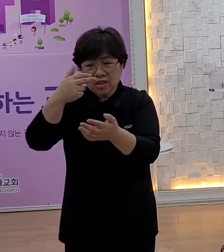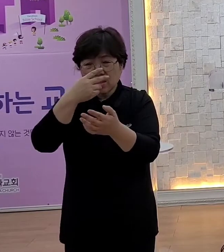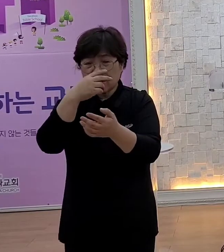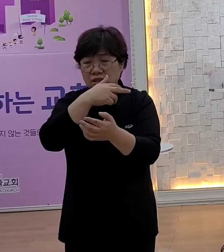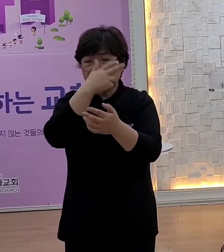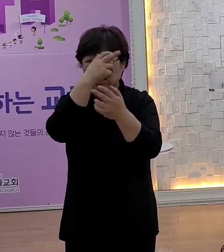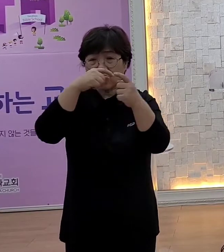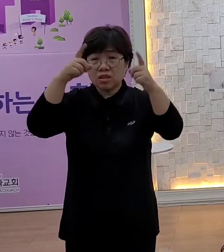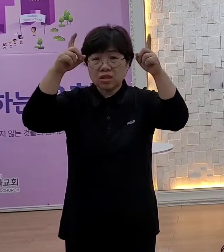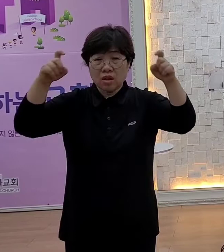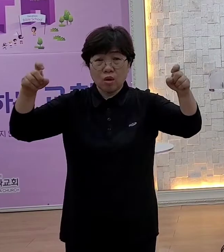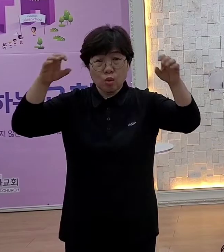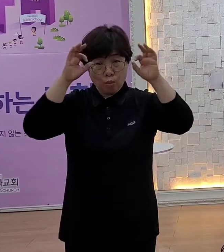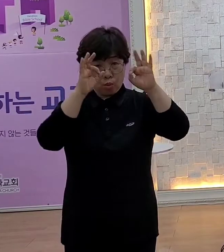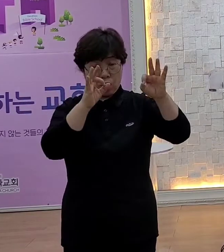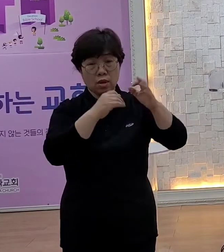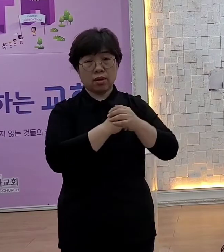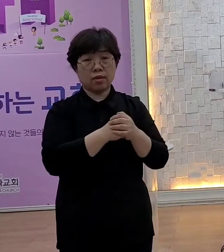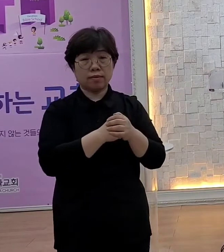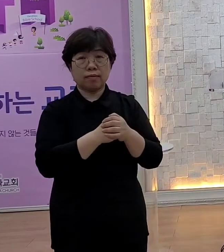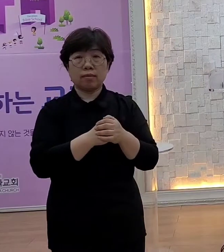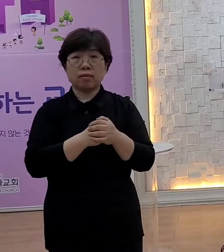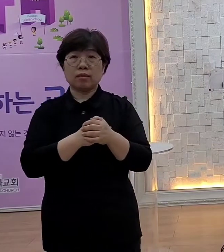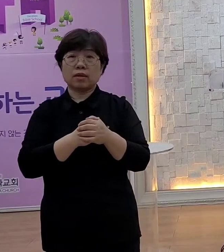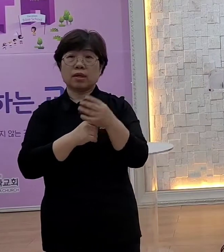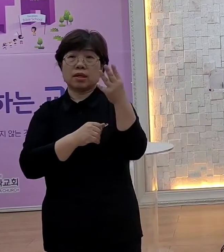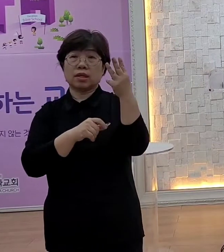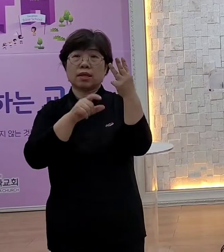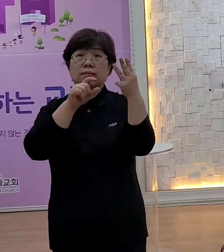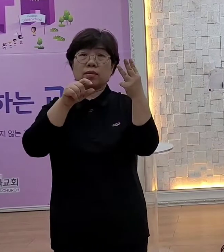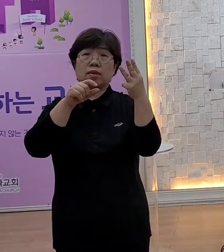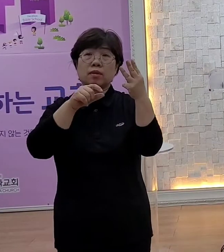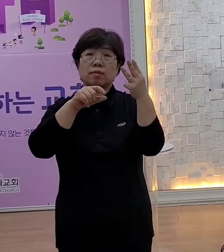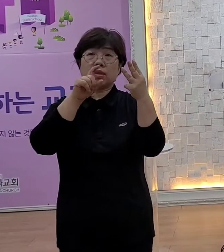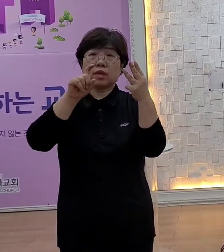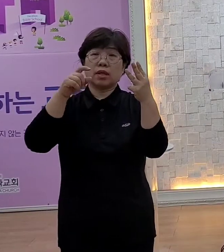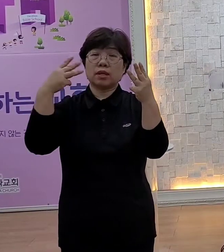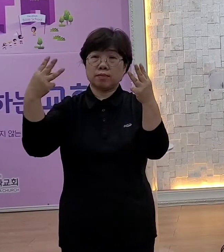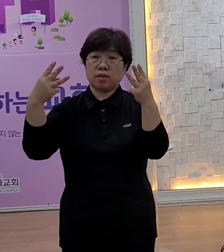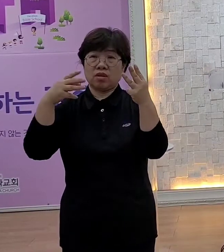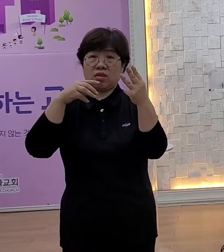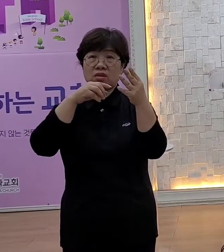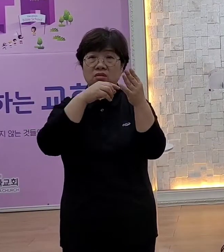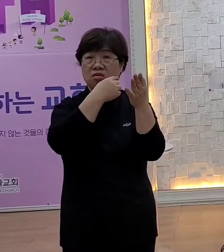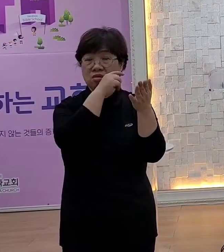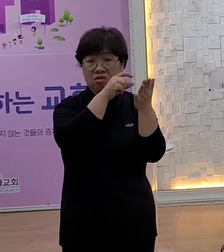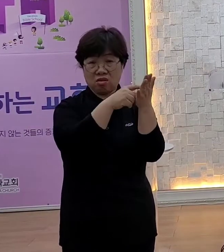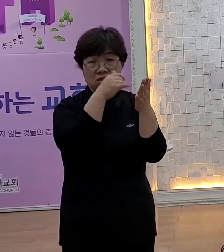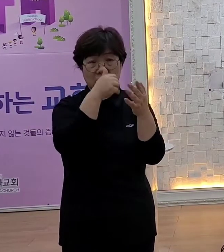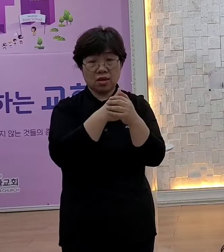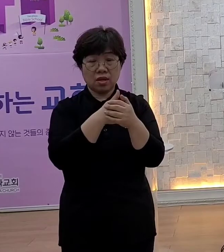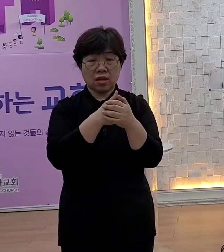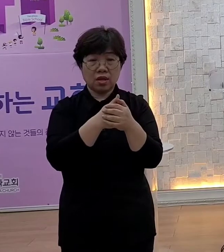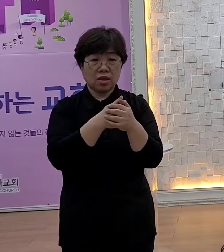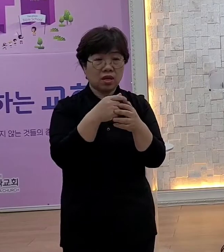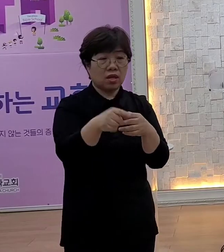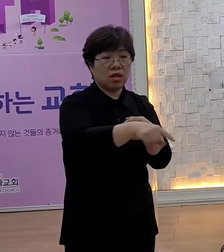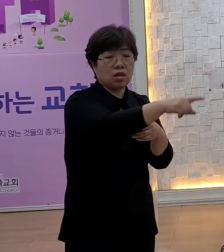성읍이더라. 이렇게 성경은 그 니느웨에 대한 중요성을 말씀하고